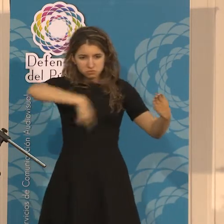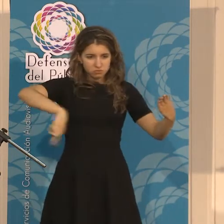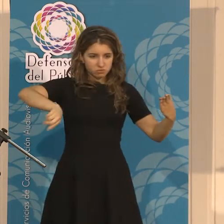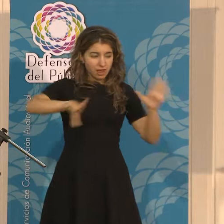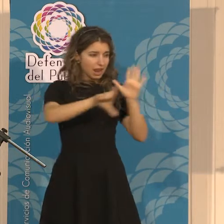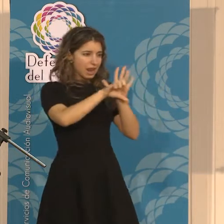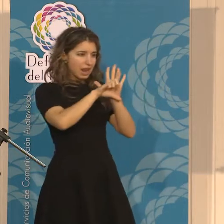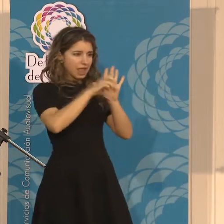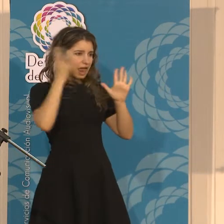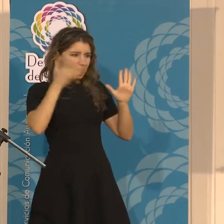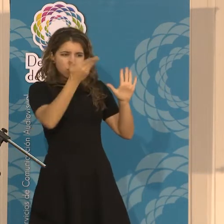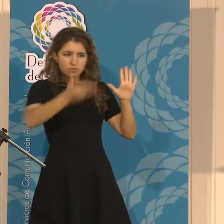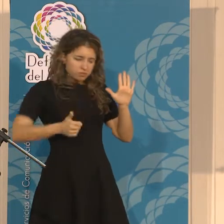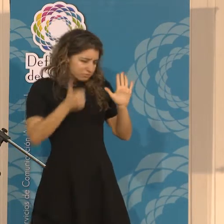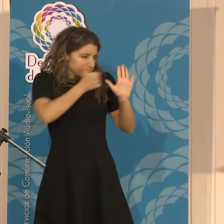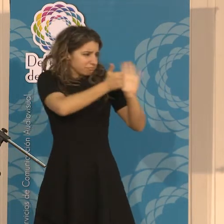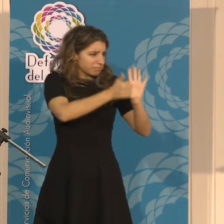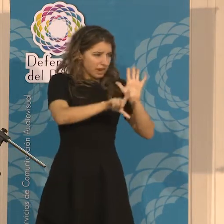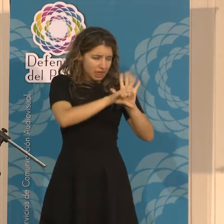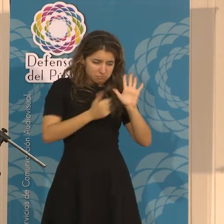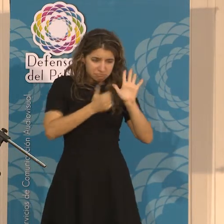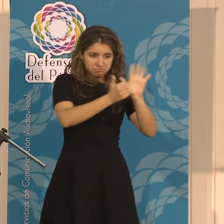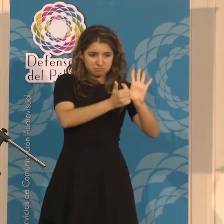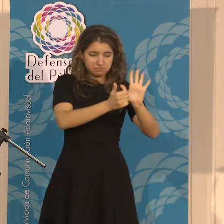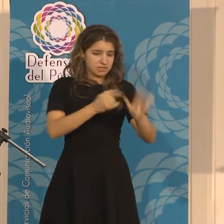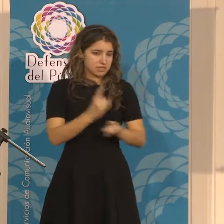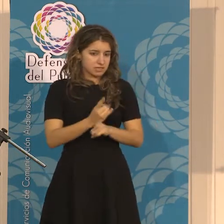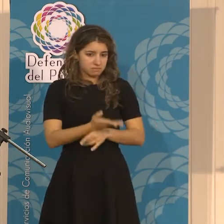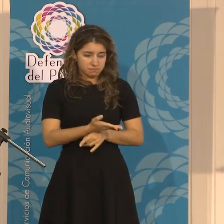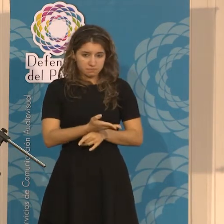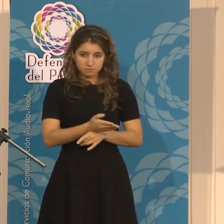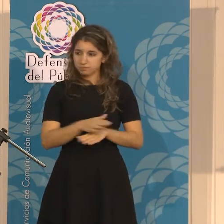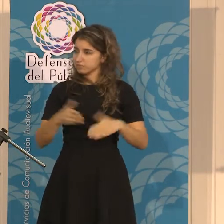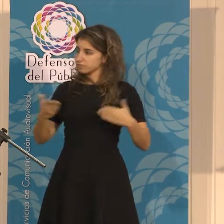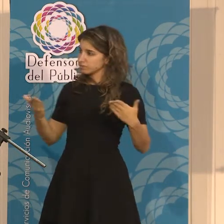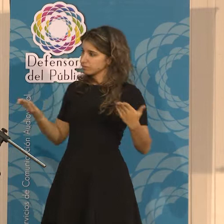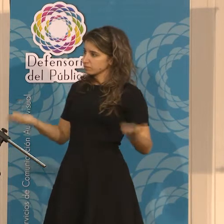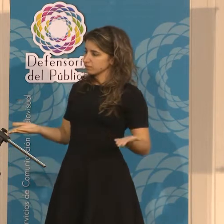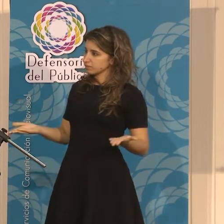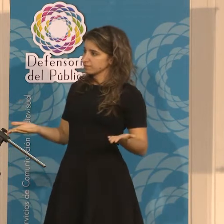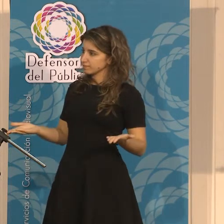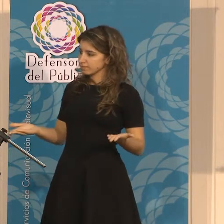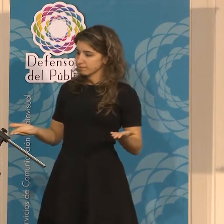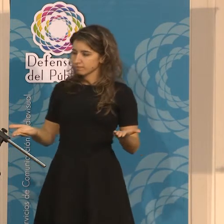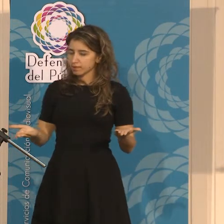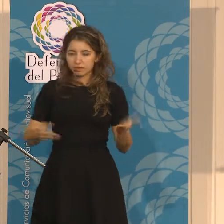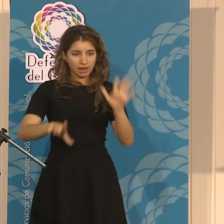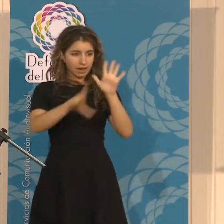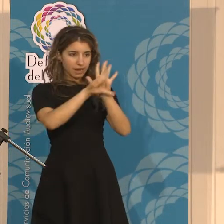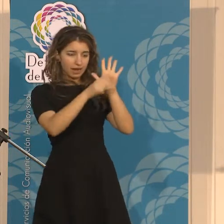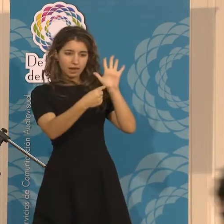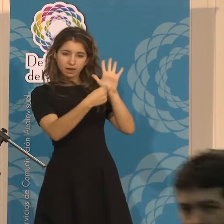de sanción de esta ley así además podría lograrse que el porcentaje de programación propia exigida en la ley